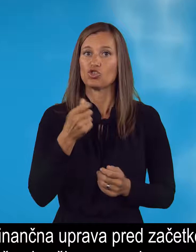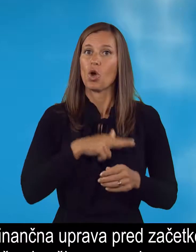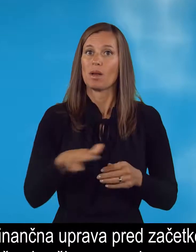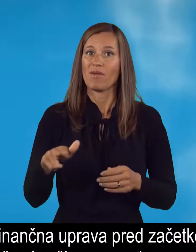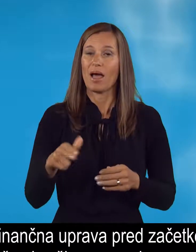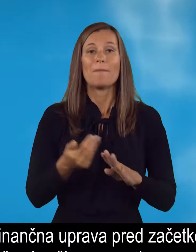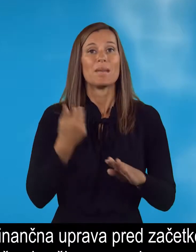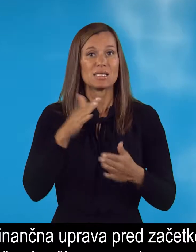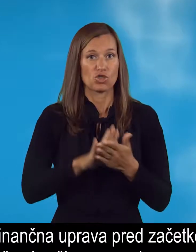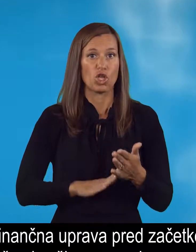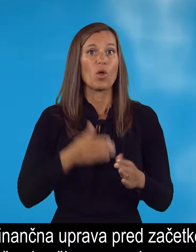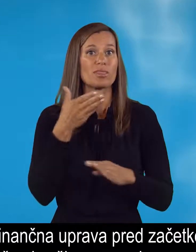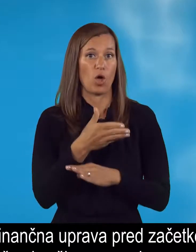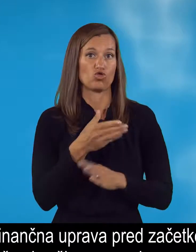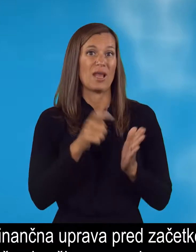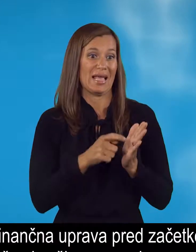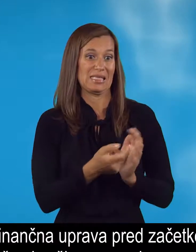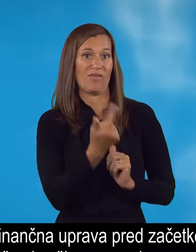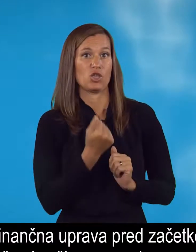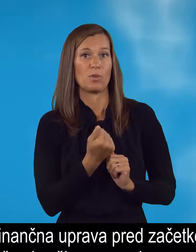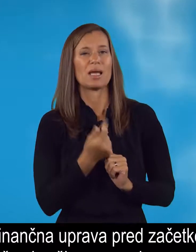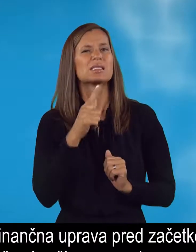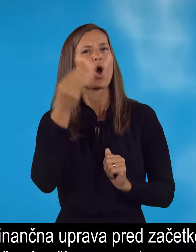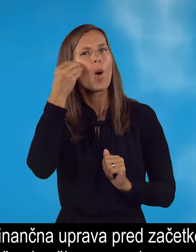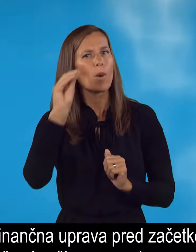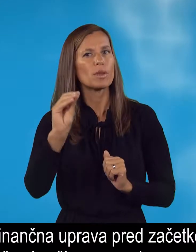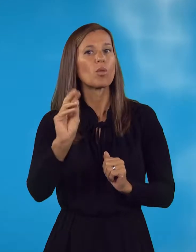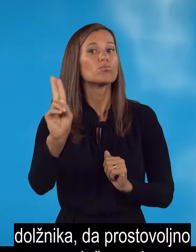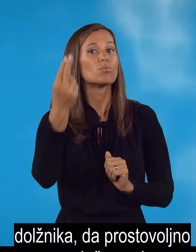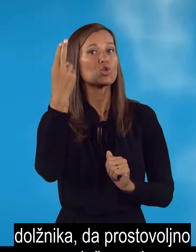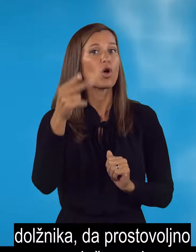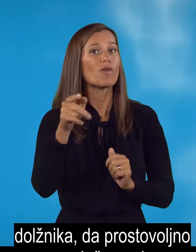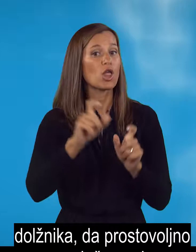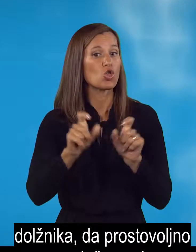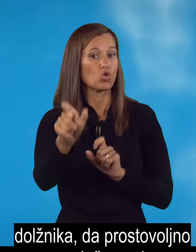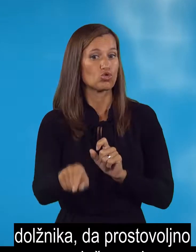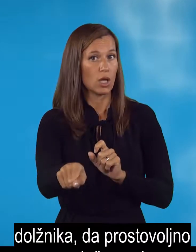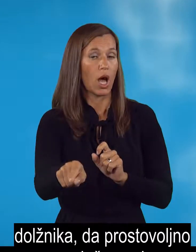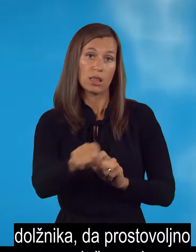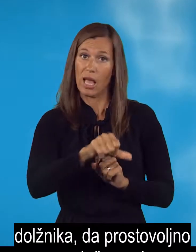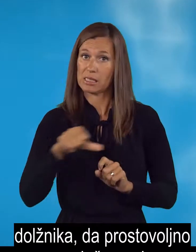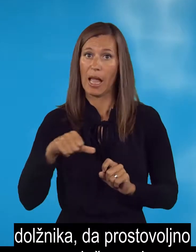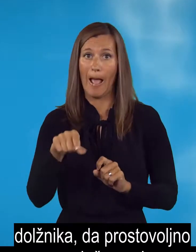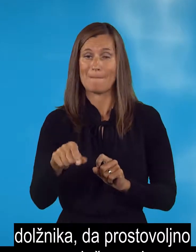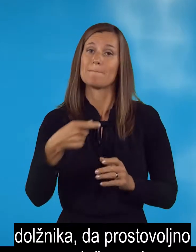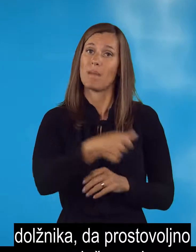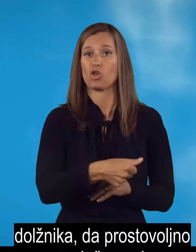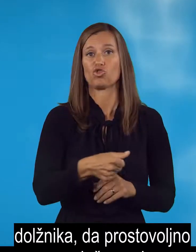Finančna uprava pred začetkom davčne izvršbe z opominom pozove dolžnika, da prostovoljno poravna neplačane